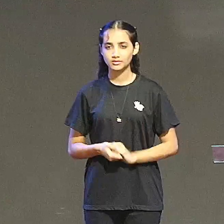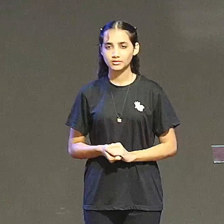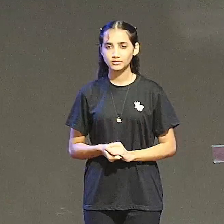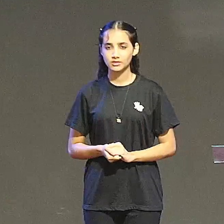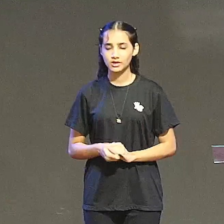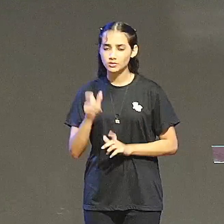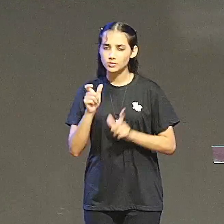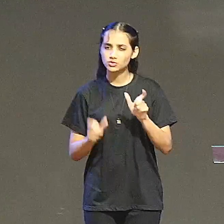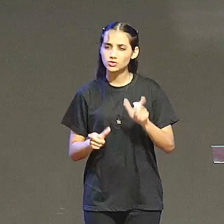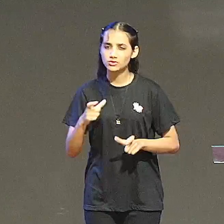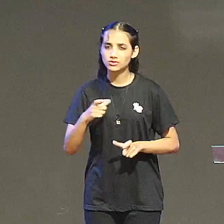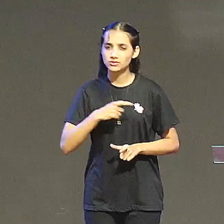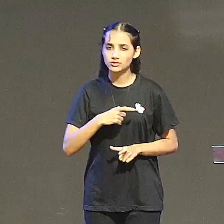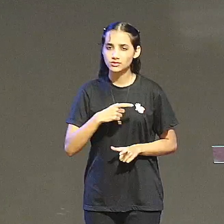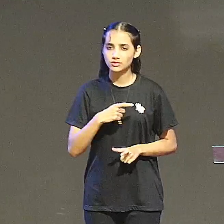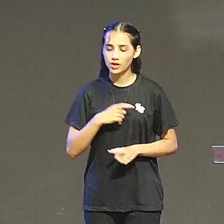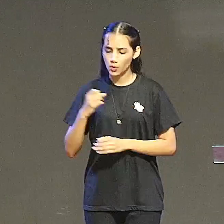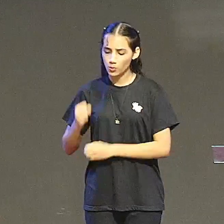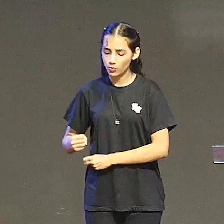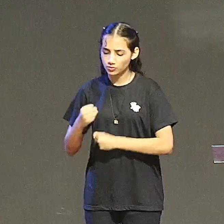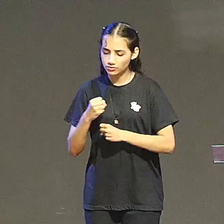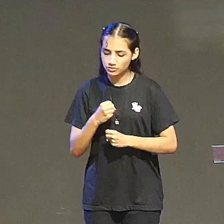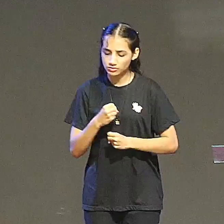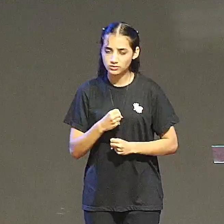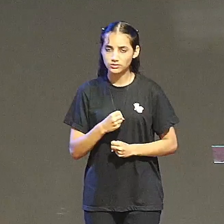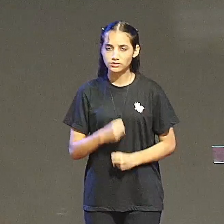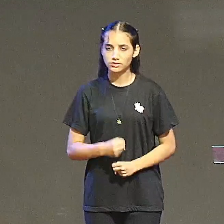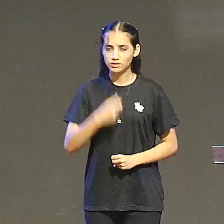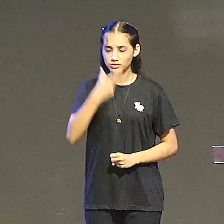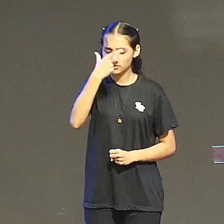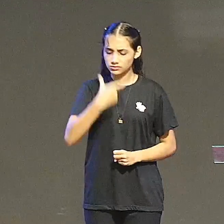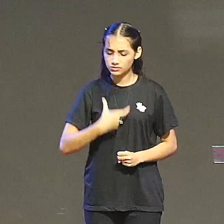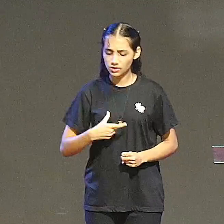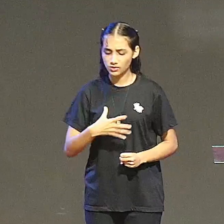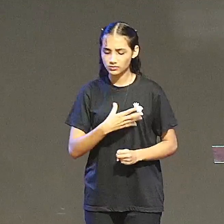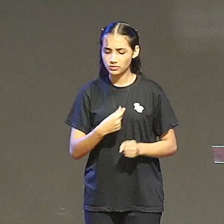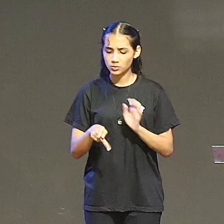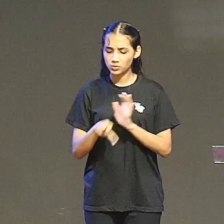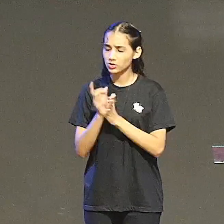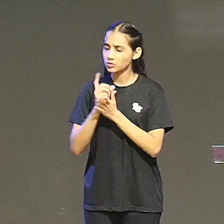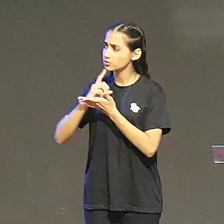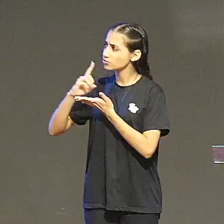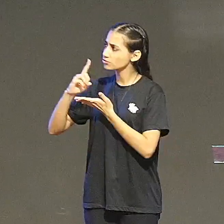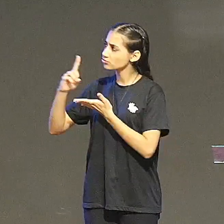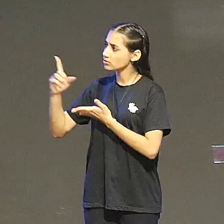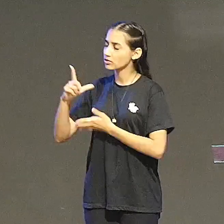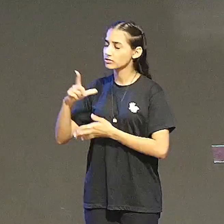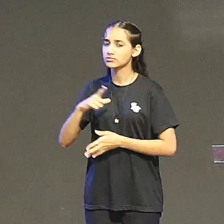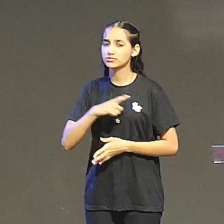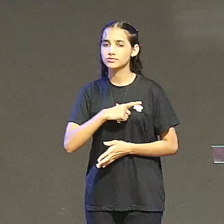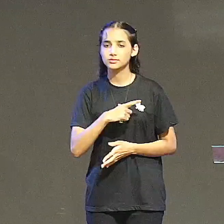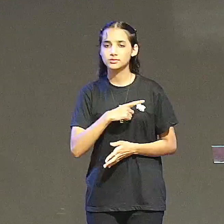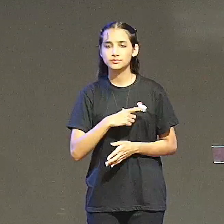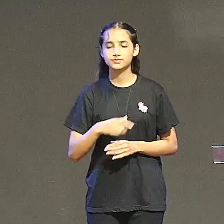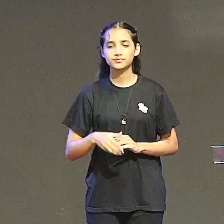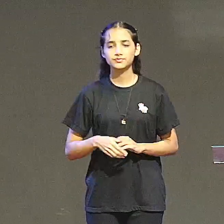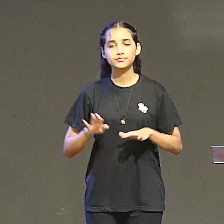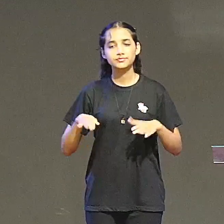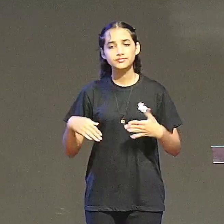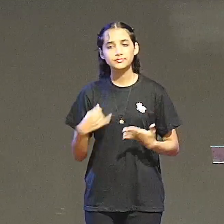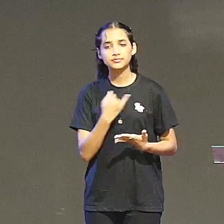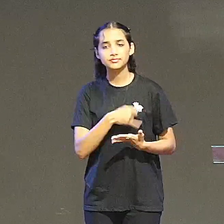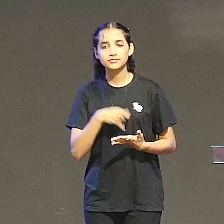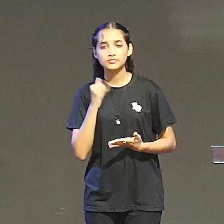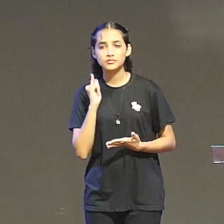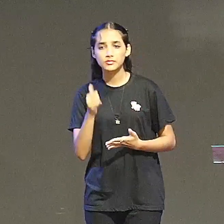Deus Alelu E aí João vira e fala Olha vejam comão grande amor